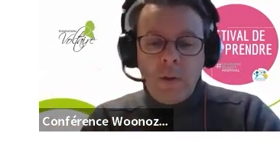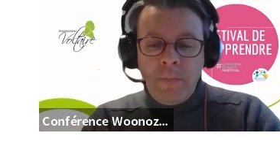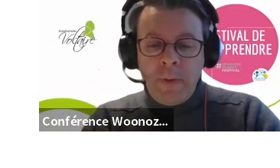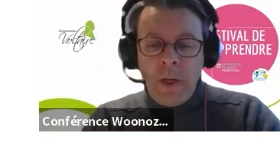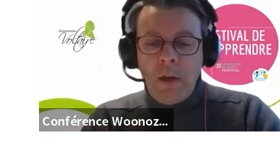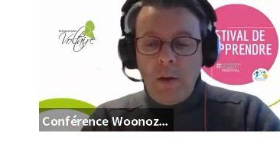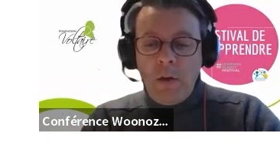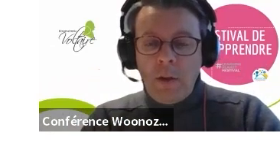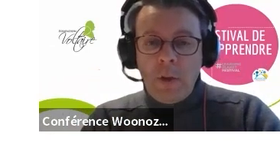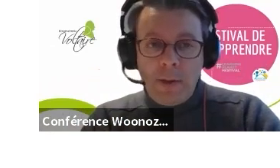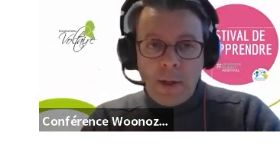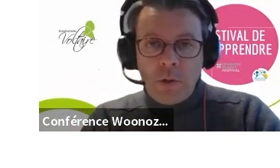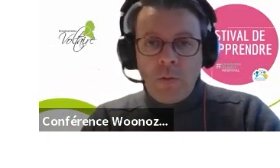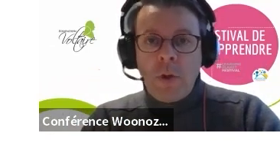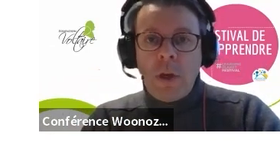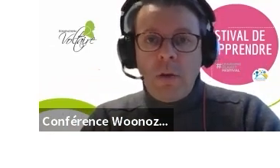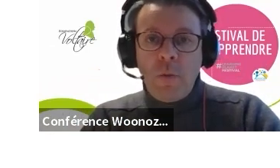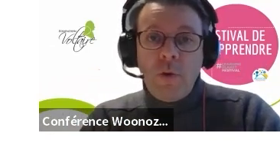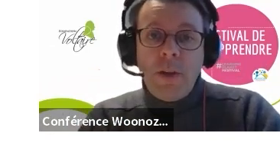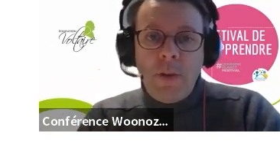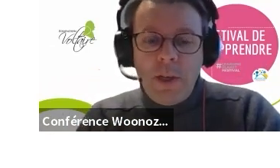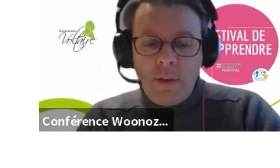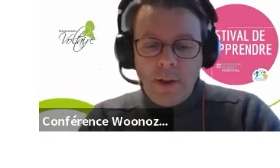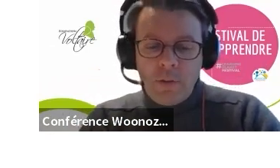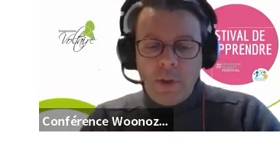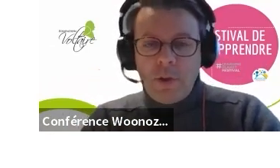les entendants, en termes d'intégration, un